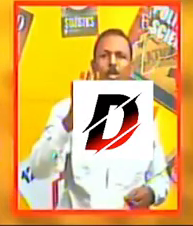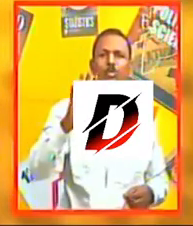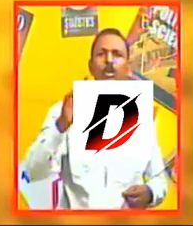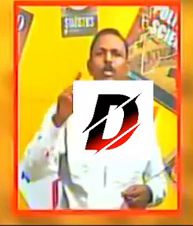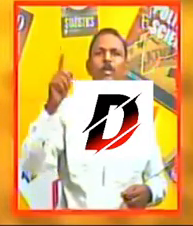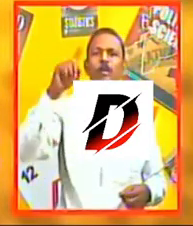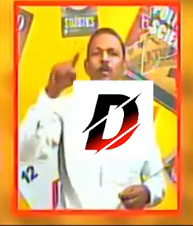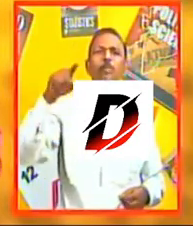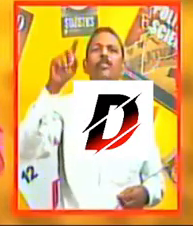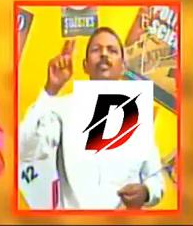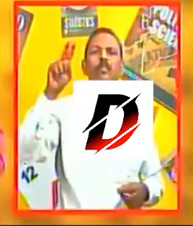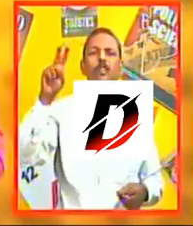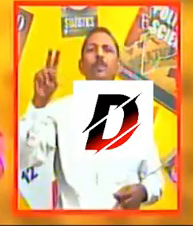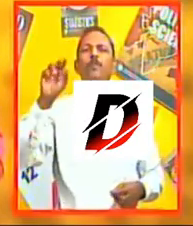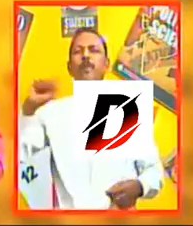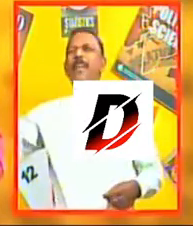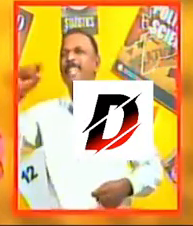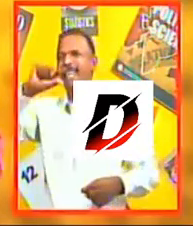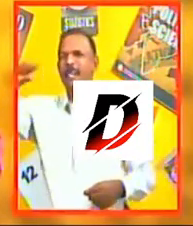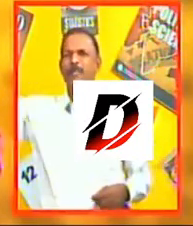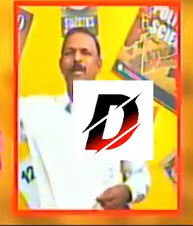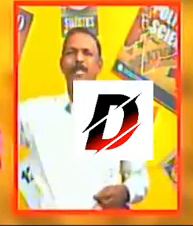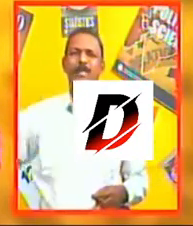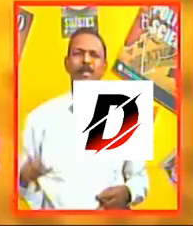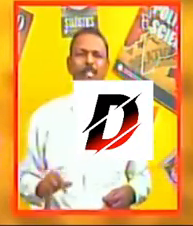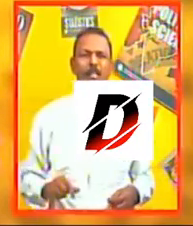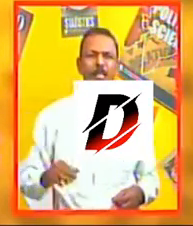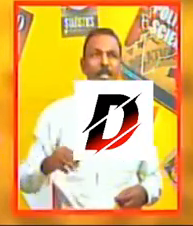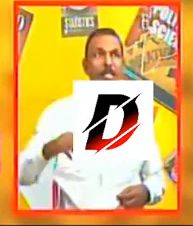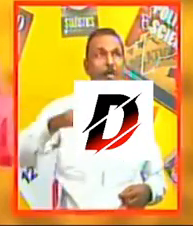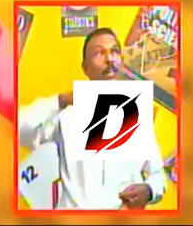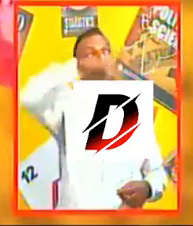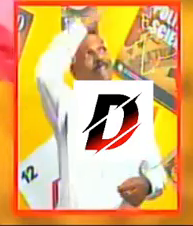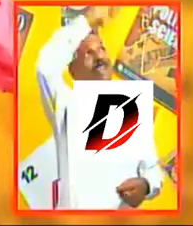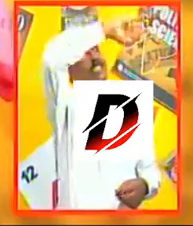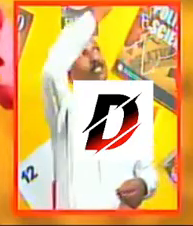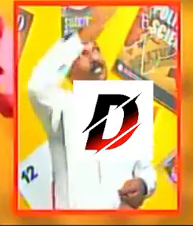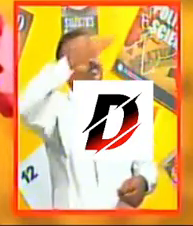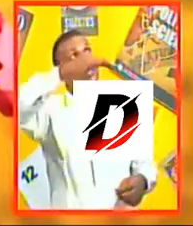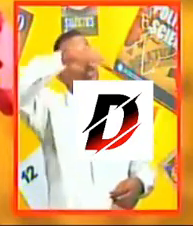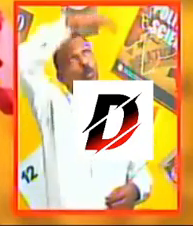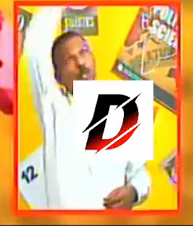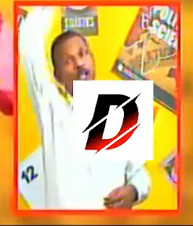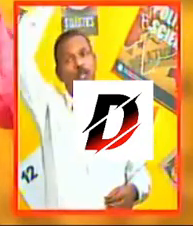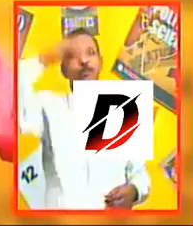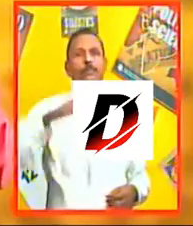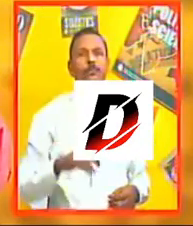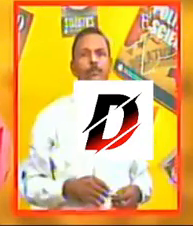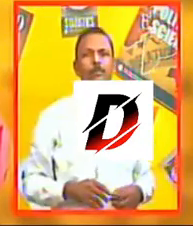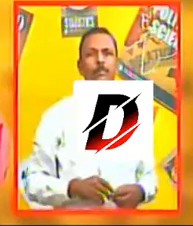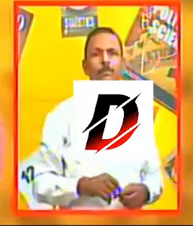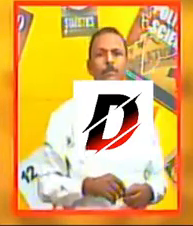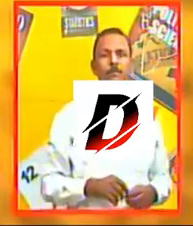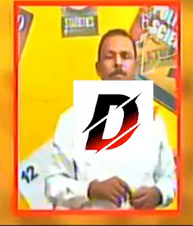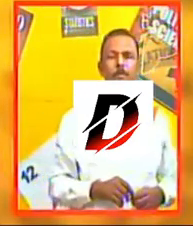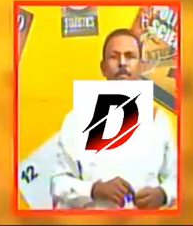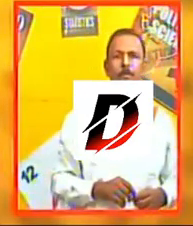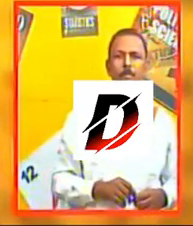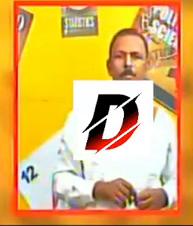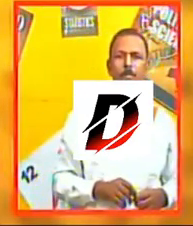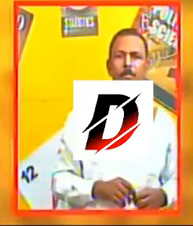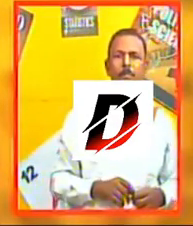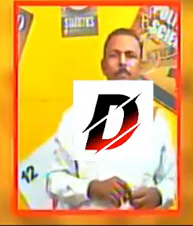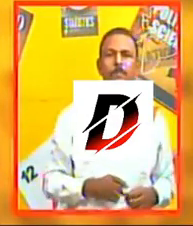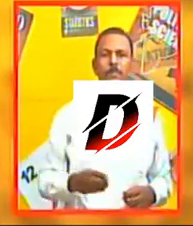8848 மீட்டர் இமயமலையில் உள்ள எவரெஸ்ட் சிகரத்தின் உயரம் நமக்கு தெரியும். சில பேர் சொல்லும்